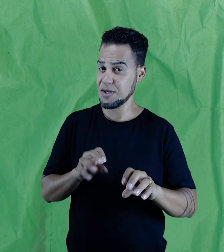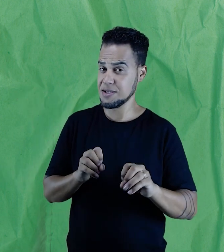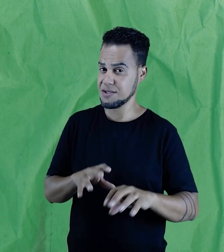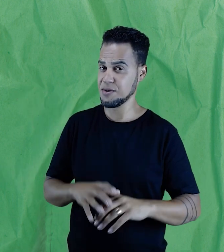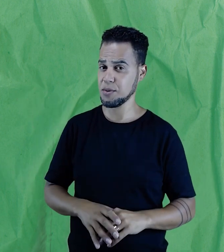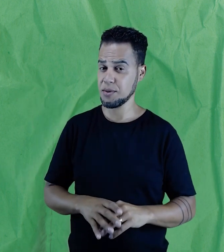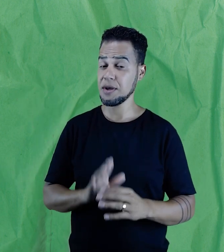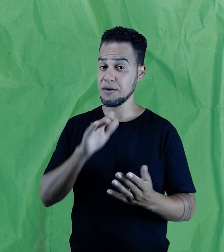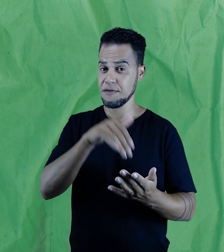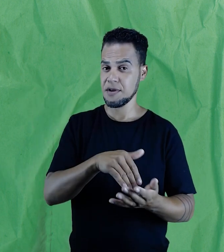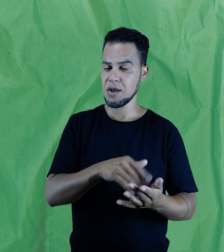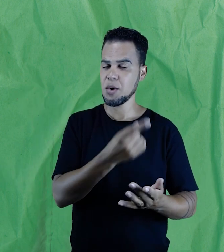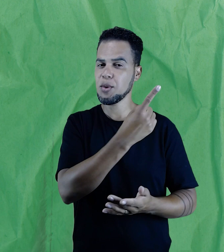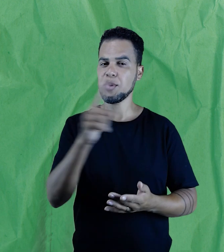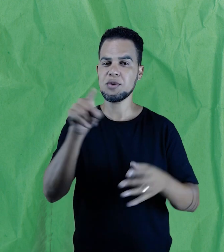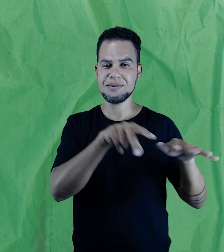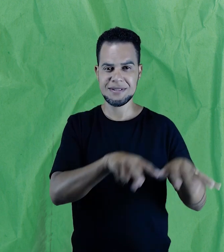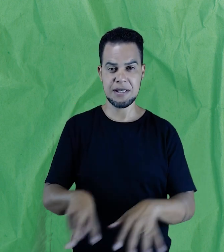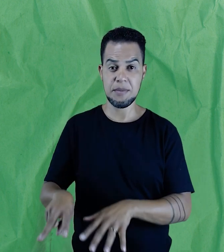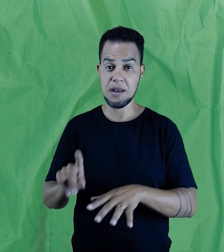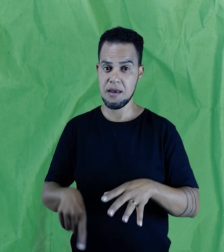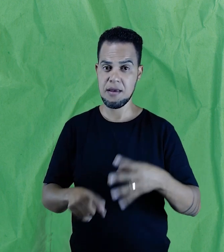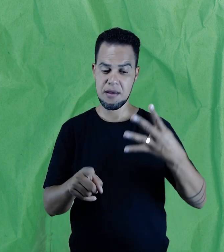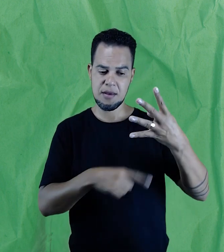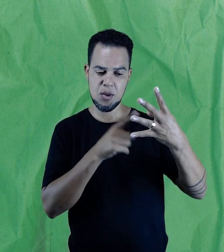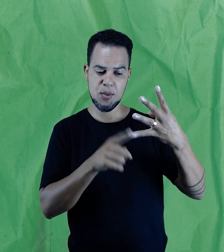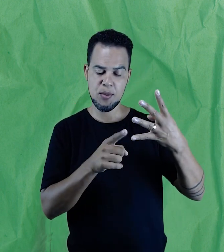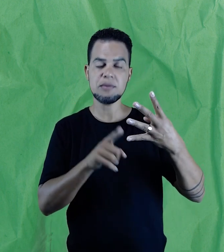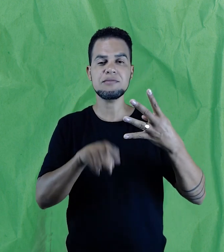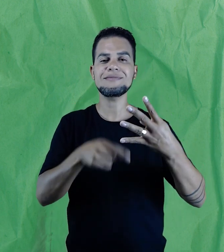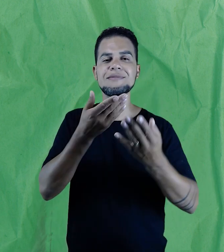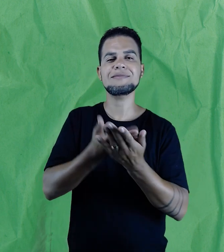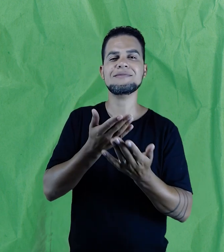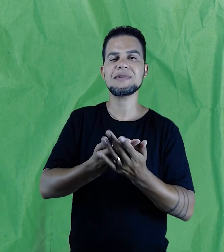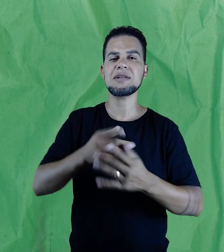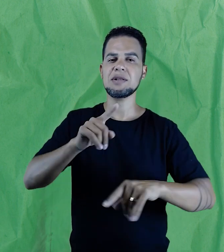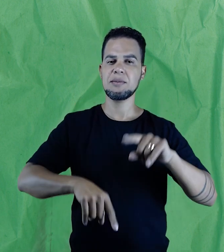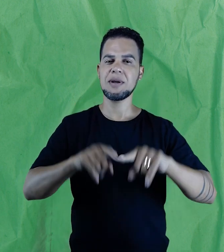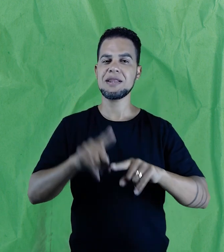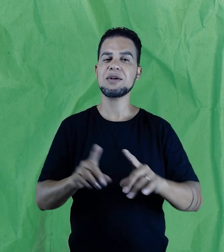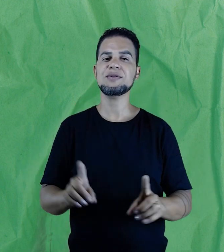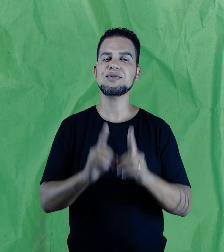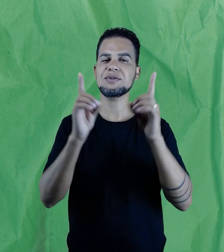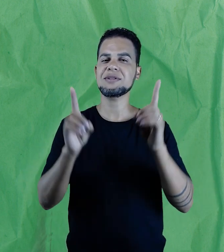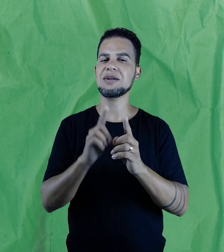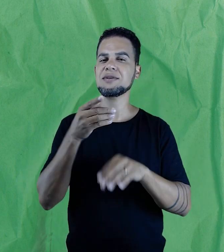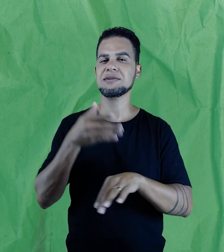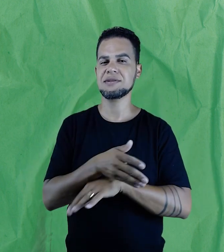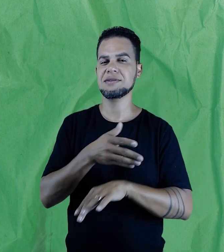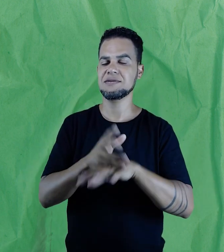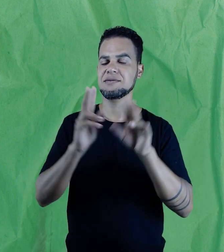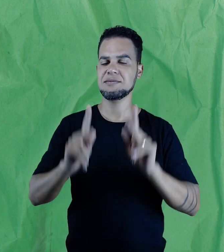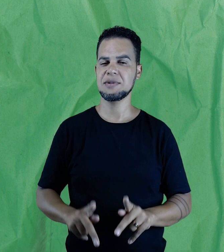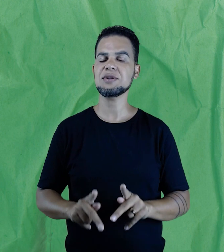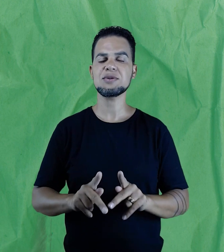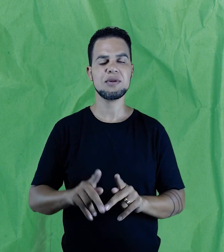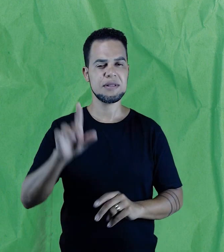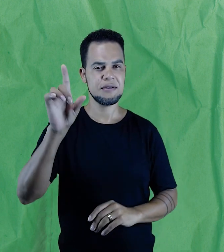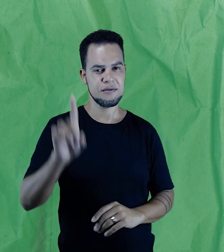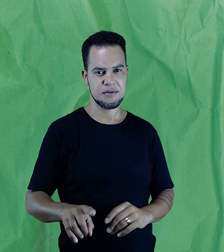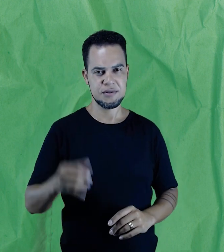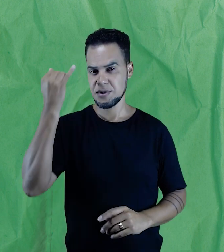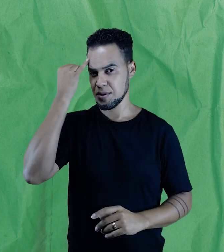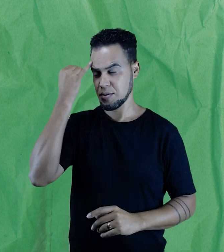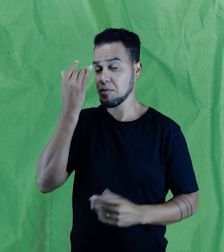E por fim, na última semana, na semana 4, será estudado um material didático acessível à pessoa com deficiência